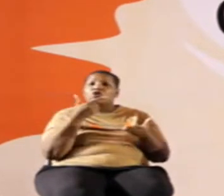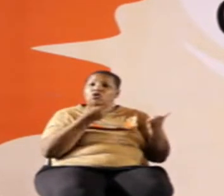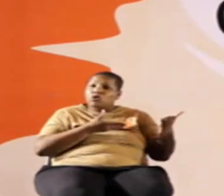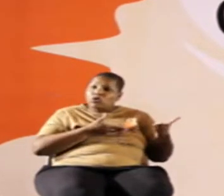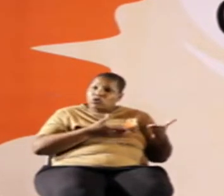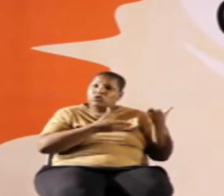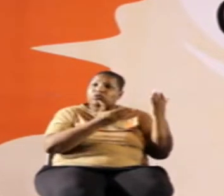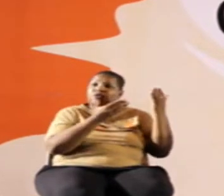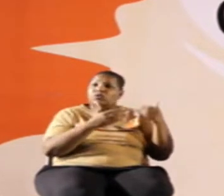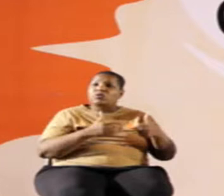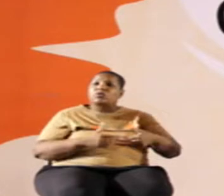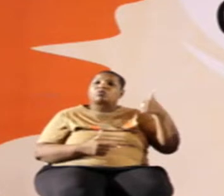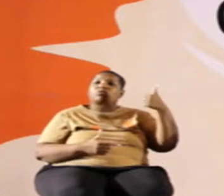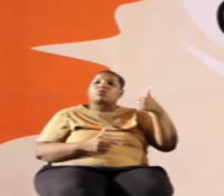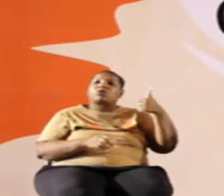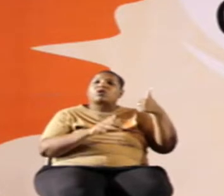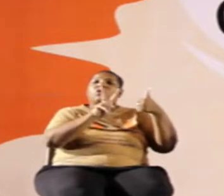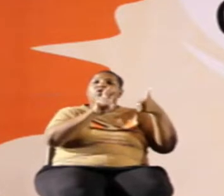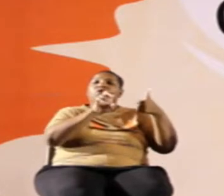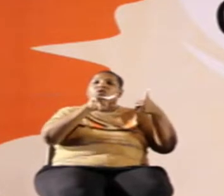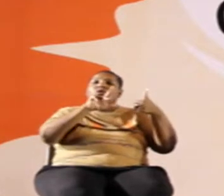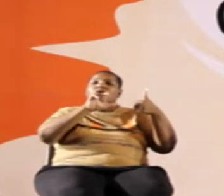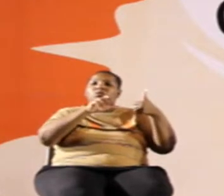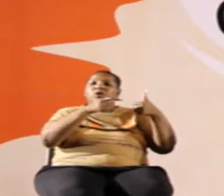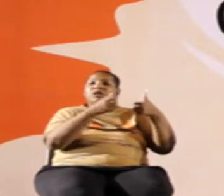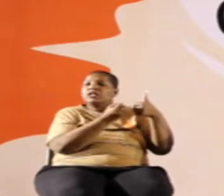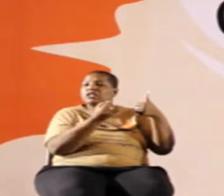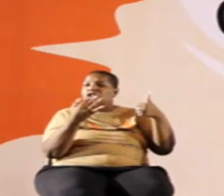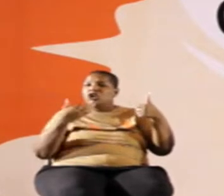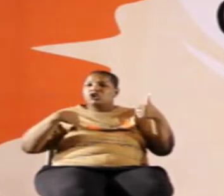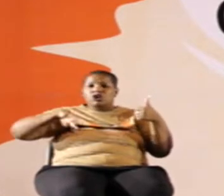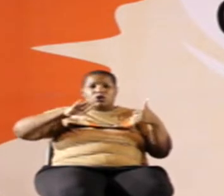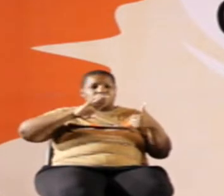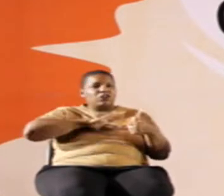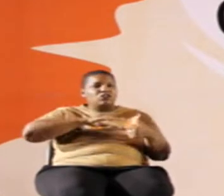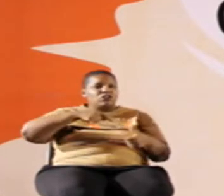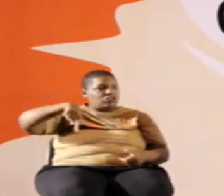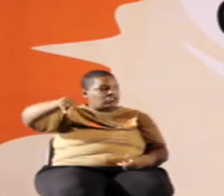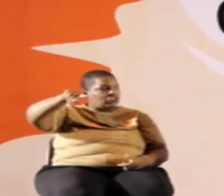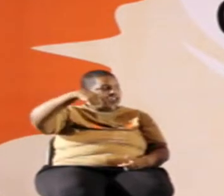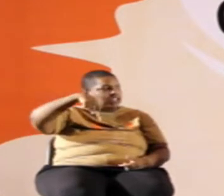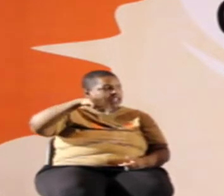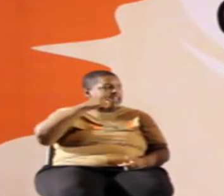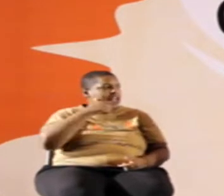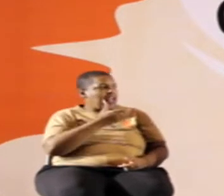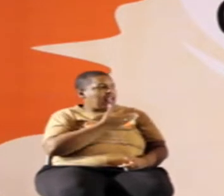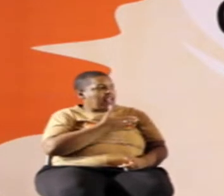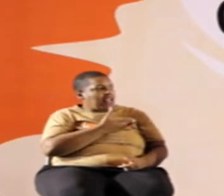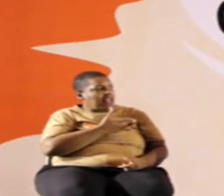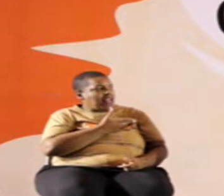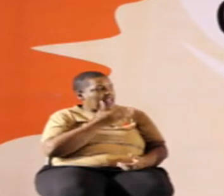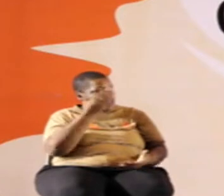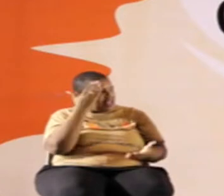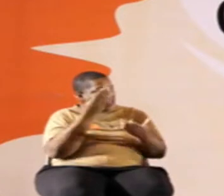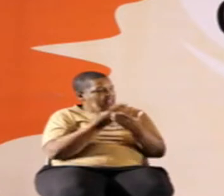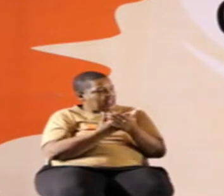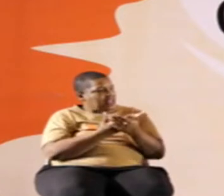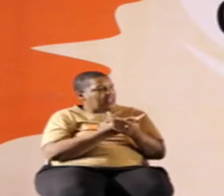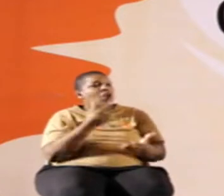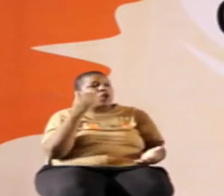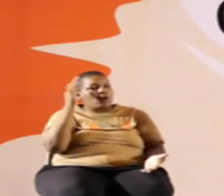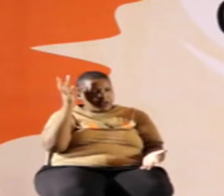para ser o primeiro volume dessa coleção, só para a gente, as amigas e os amigos acreditarem, que é para botar